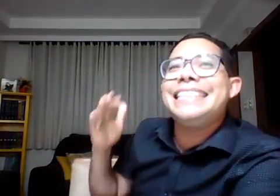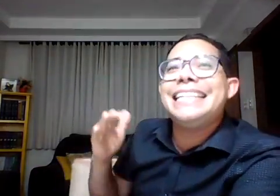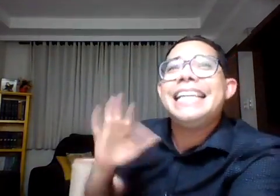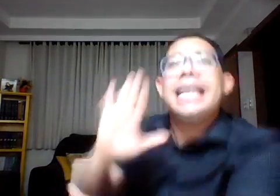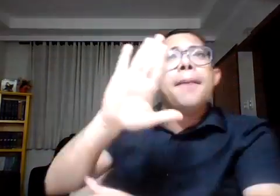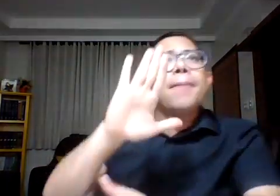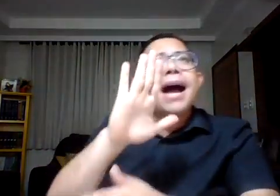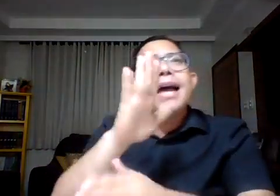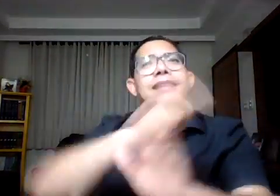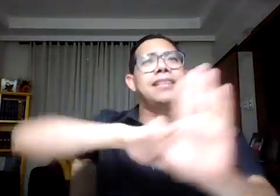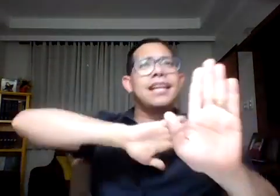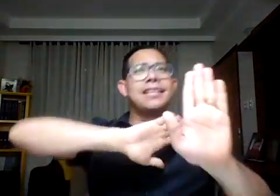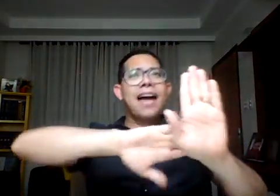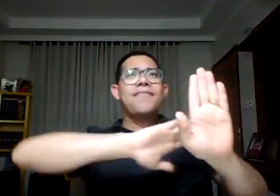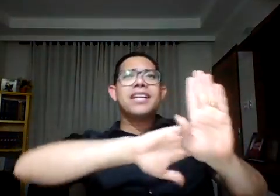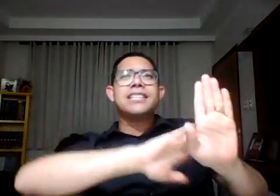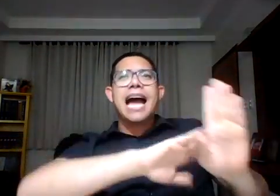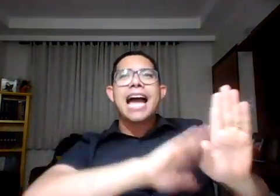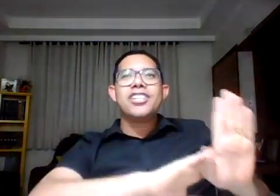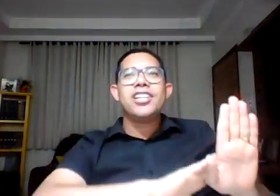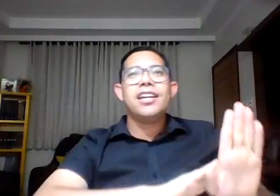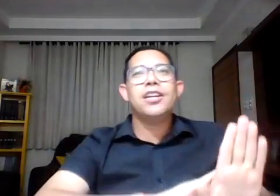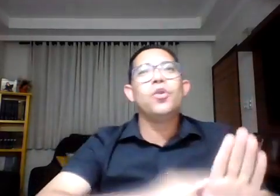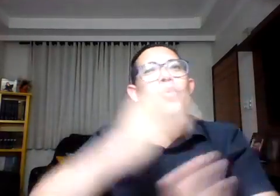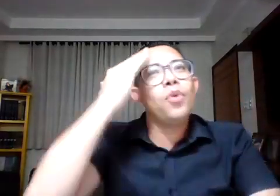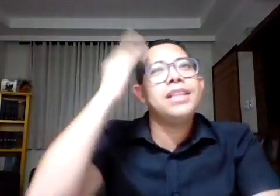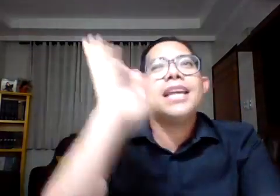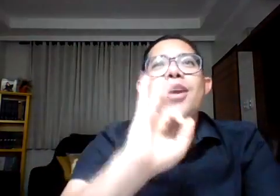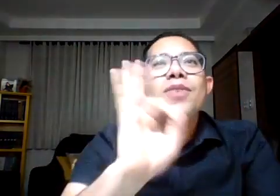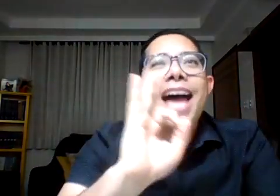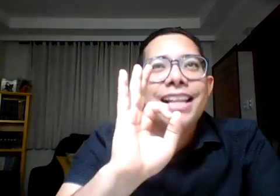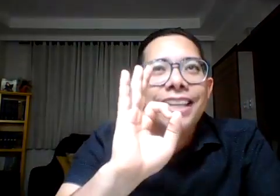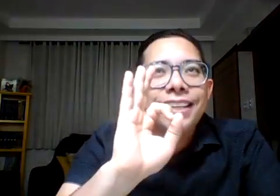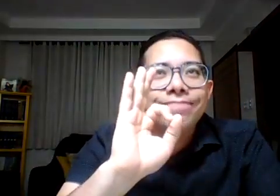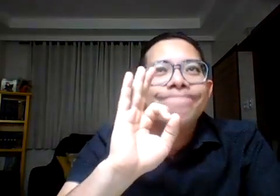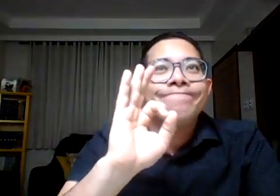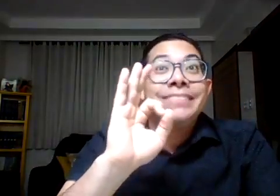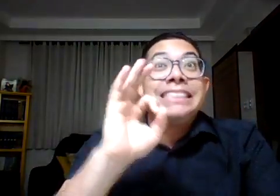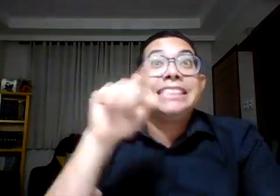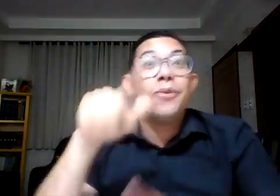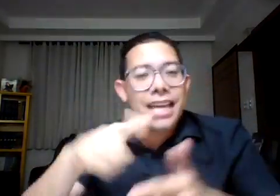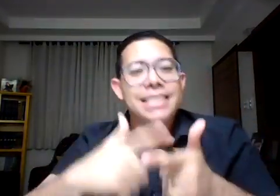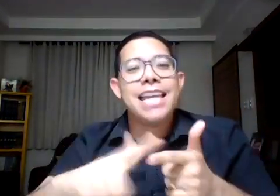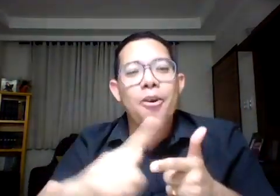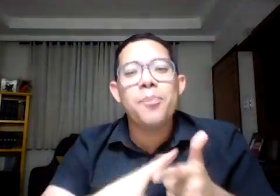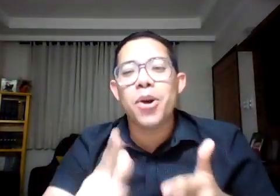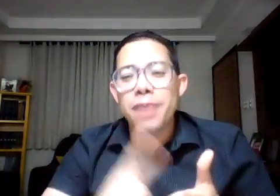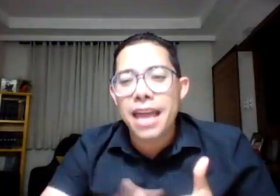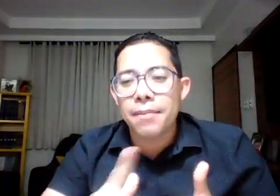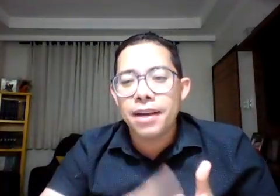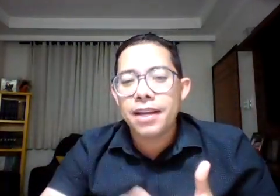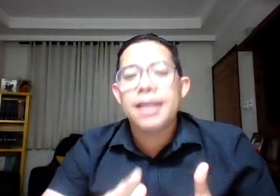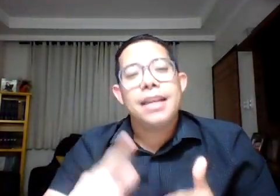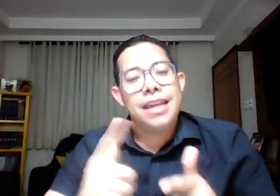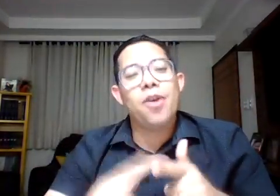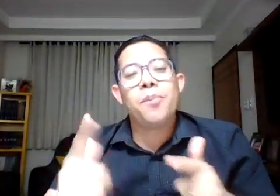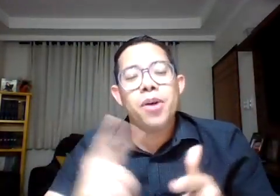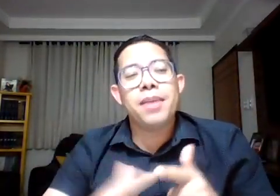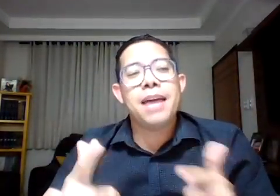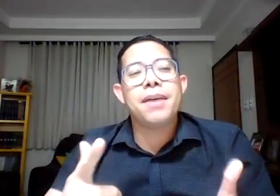entendi, mas na verdade não entendeu nada. Então esse é um problema. E é um problema